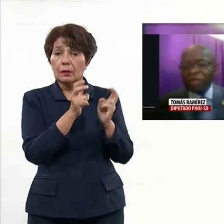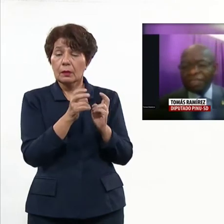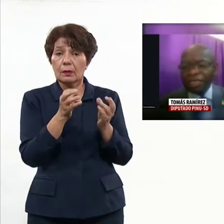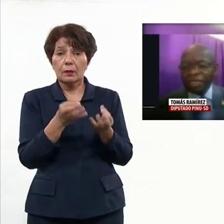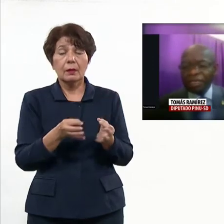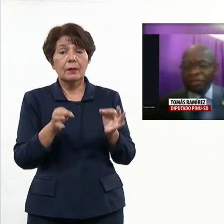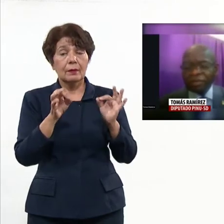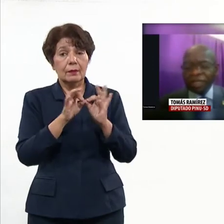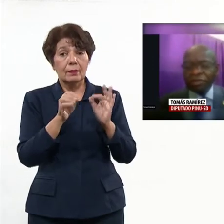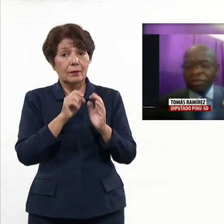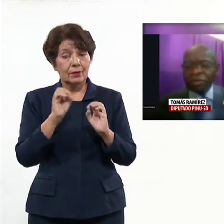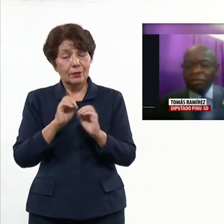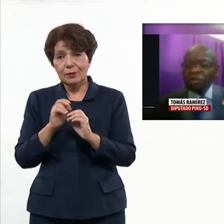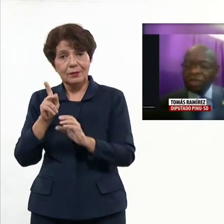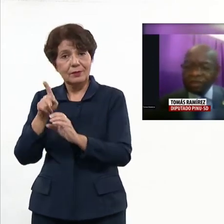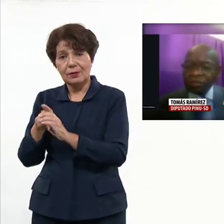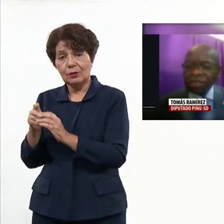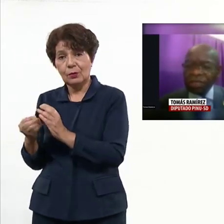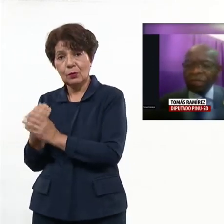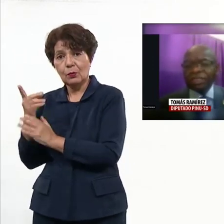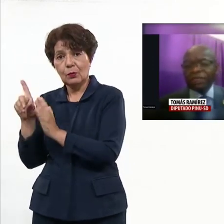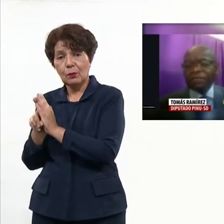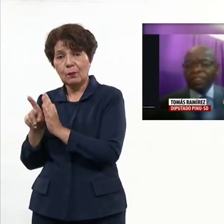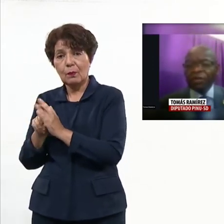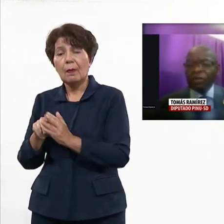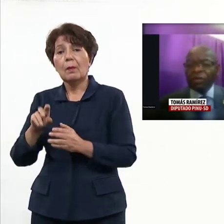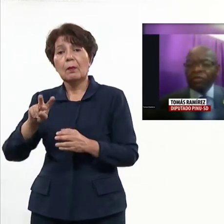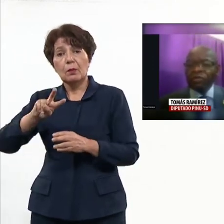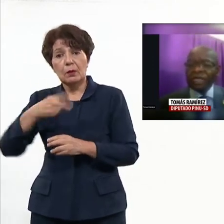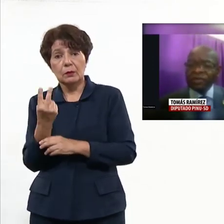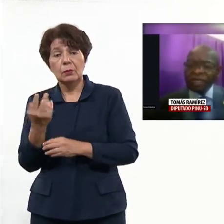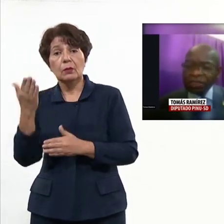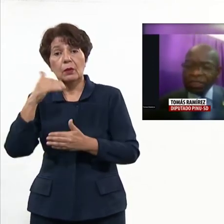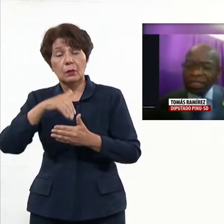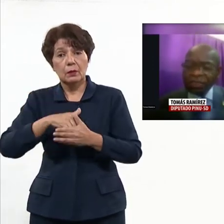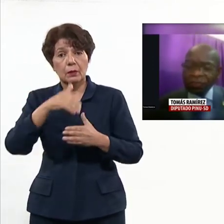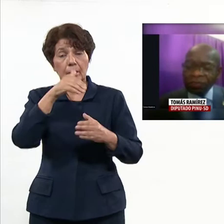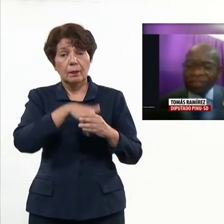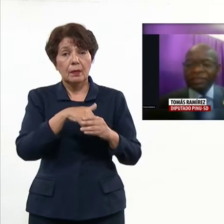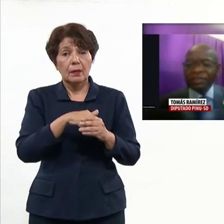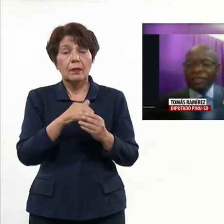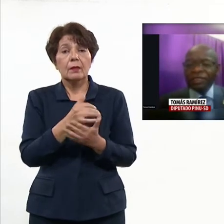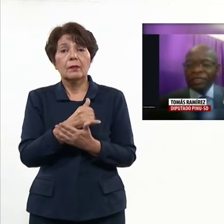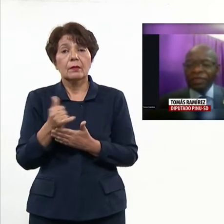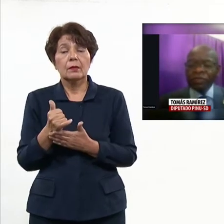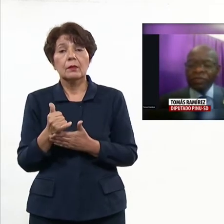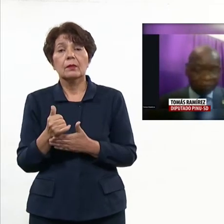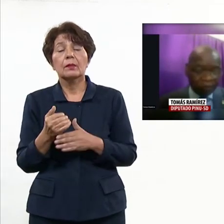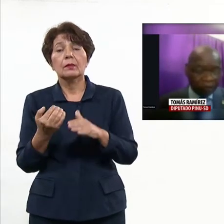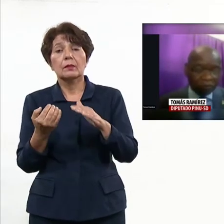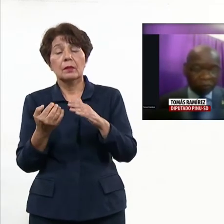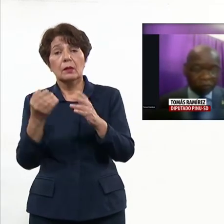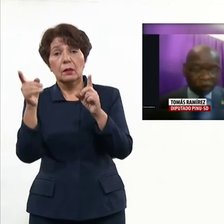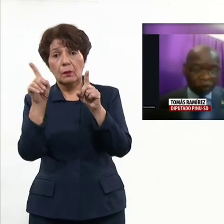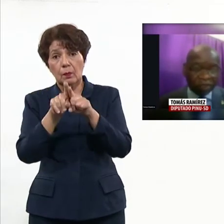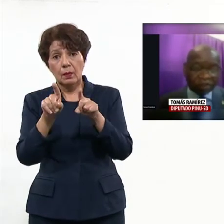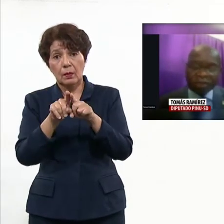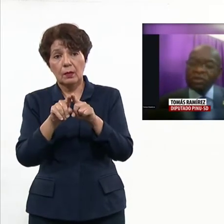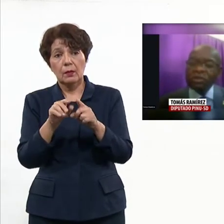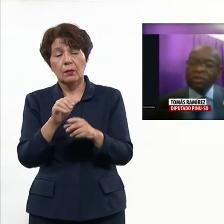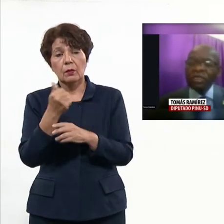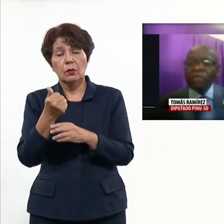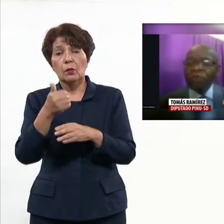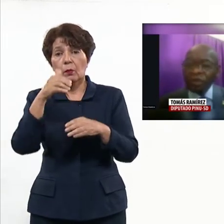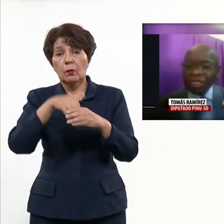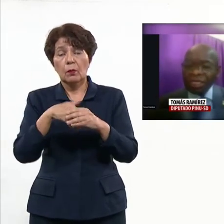contemplados en esta ley electoral como la segunda vuelta como la organización de las mesas como también voto